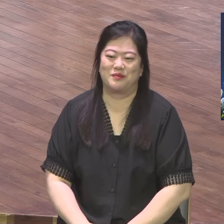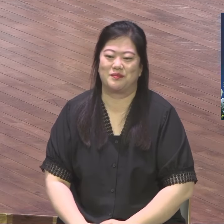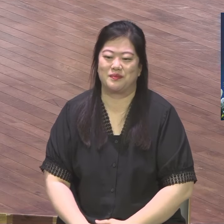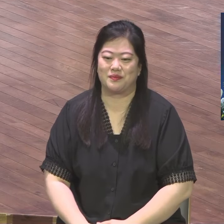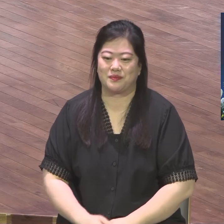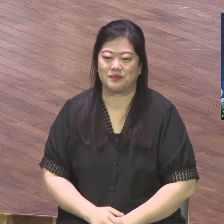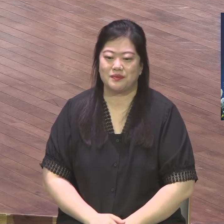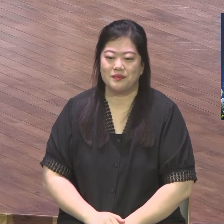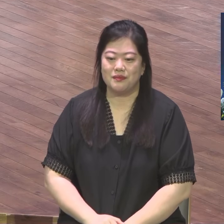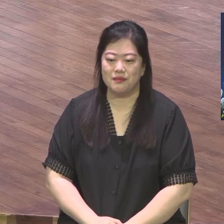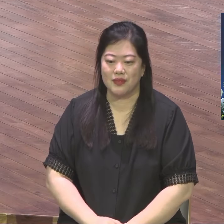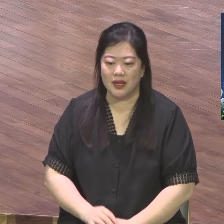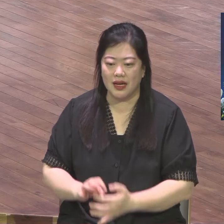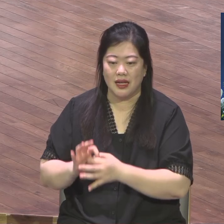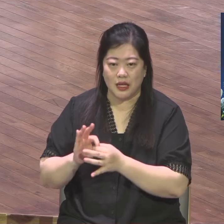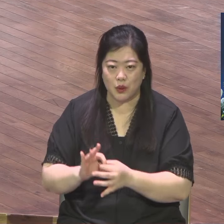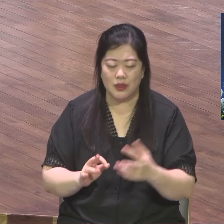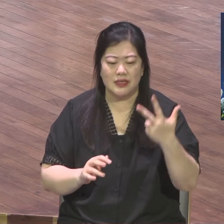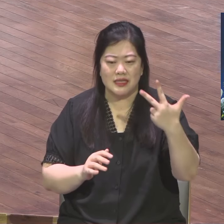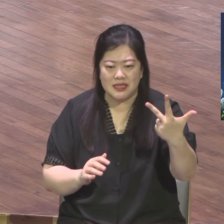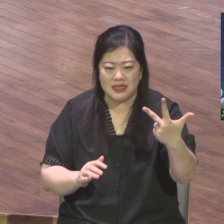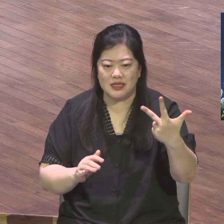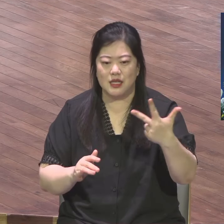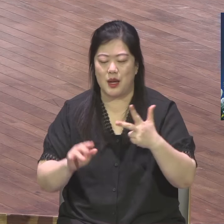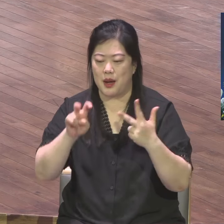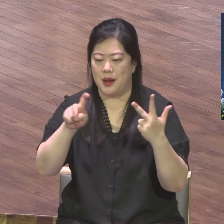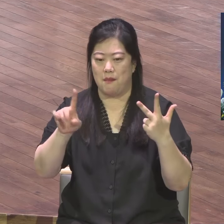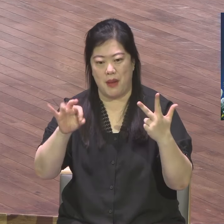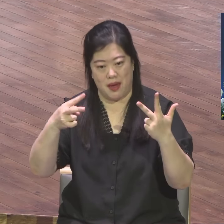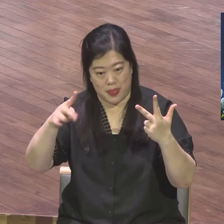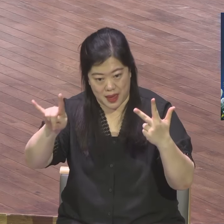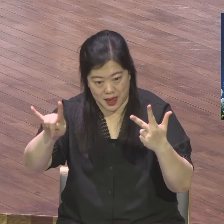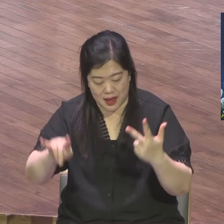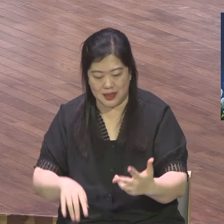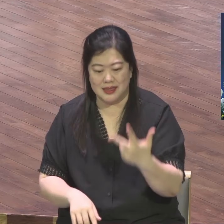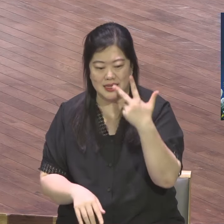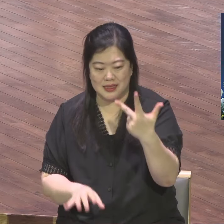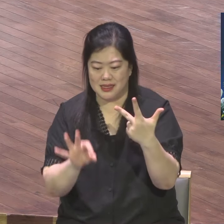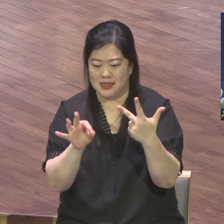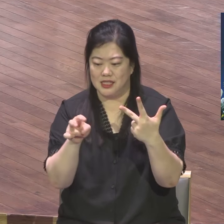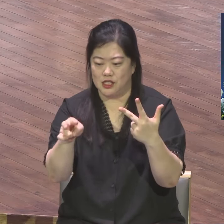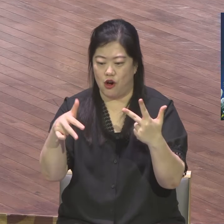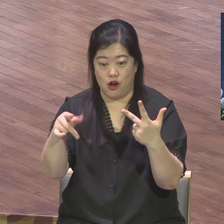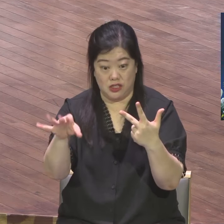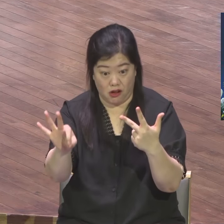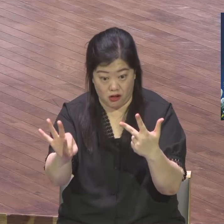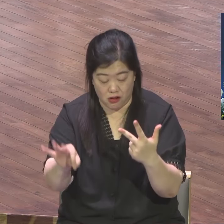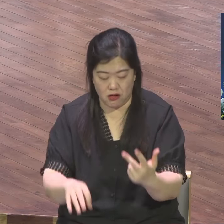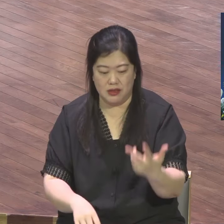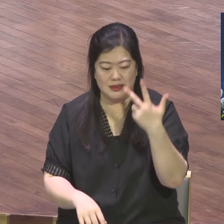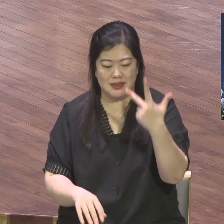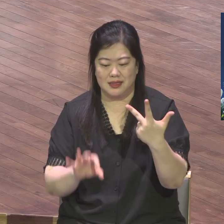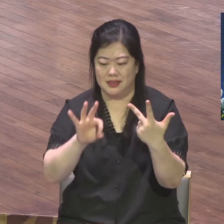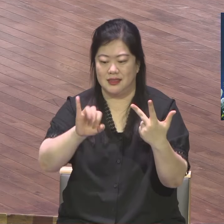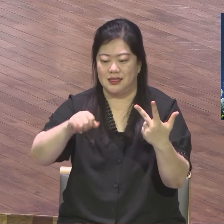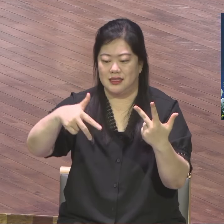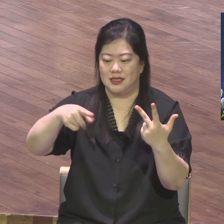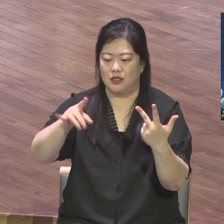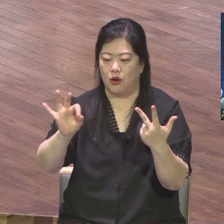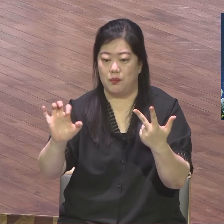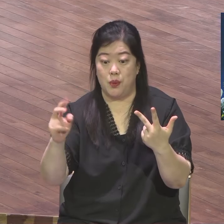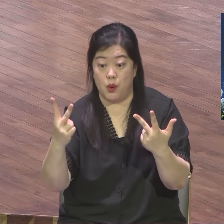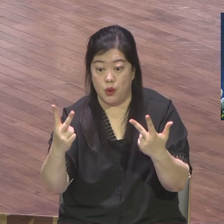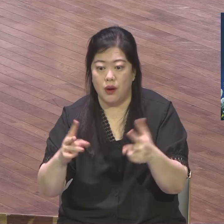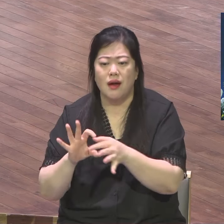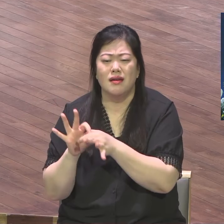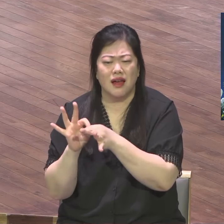7망대 7여정 7이정표 이것이 우리가 그렇게 기도하는 건데 이 속에 237나라 5천전족 이건